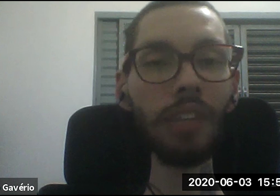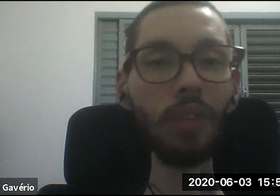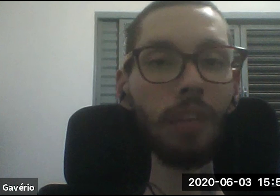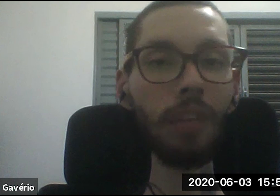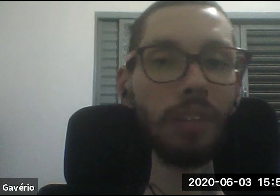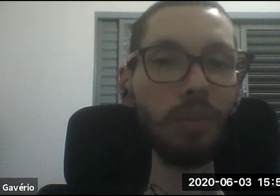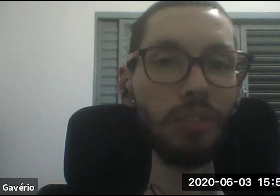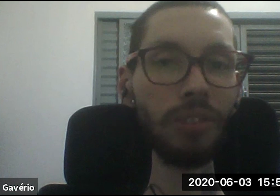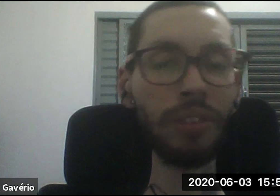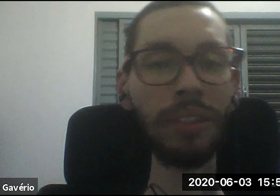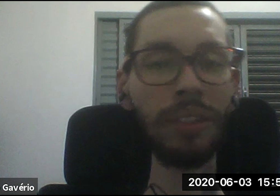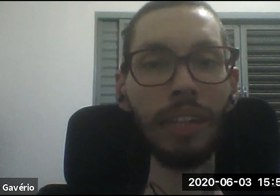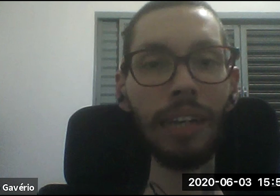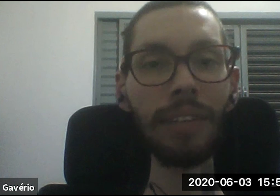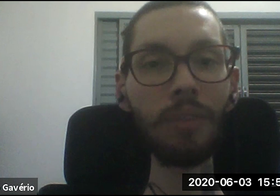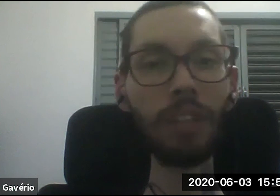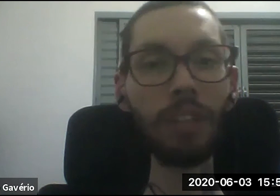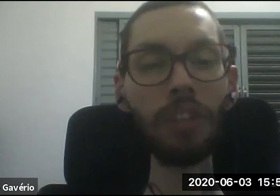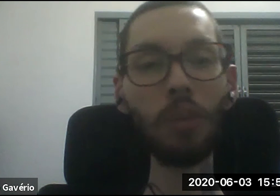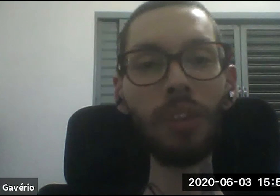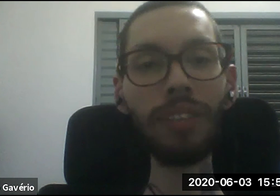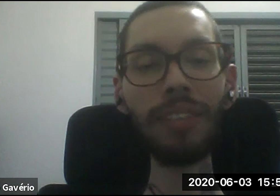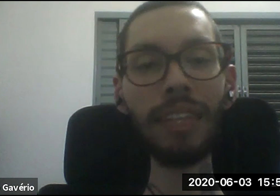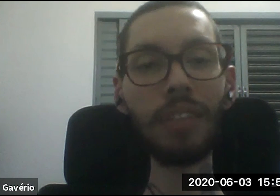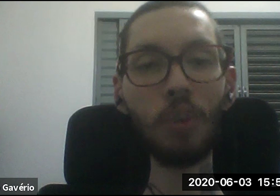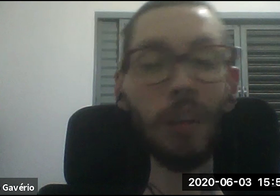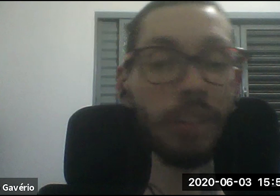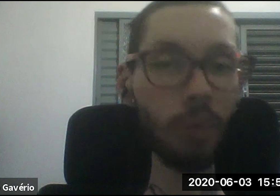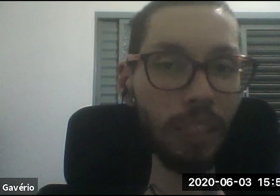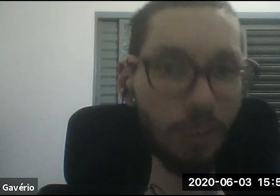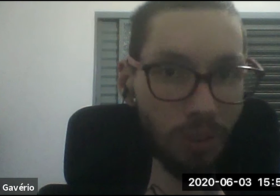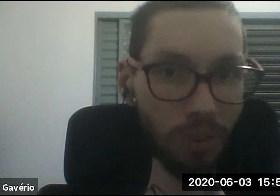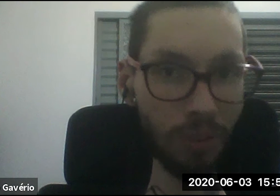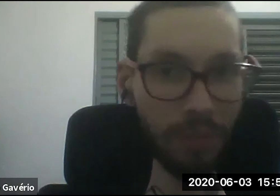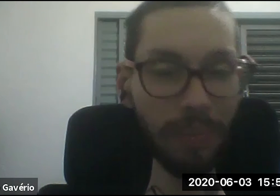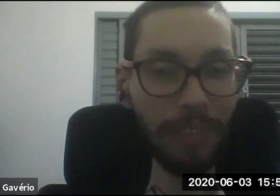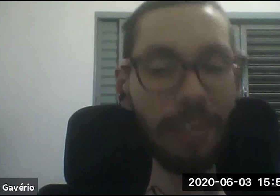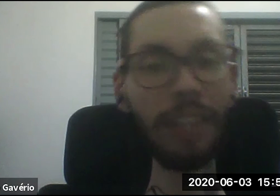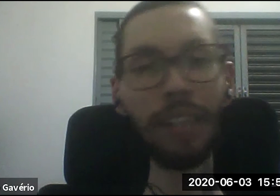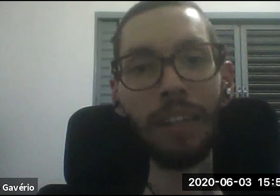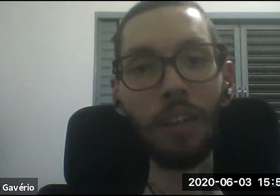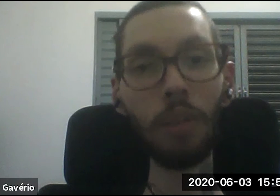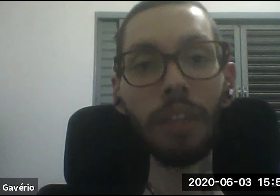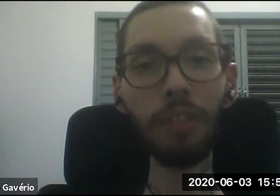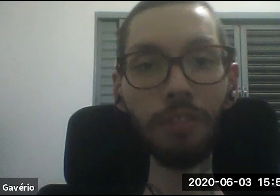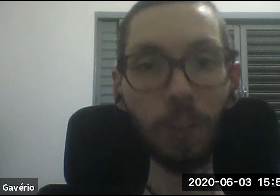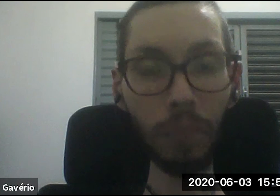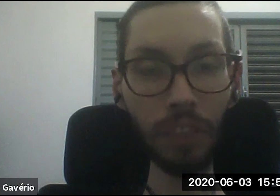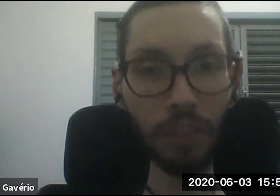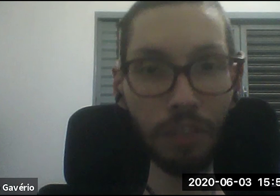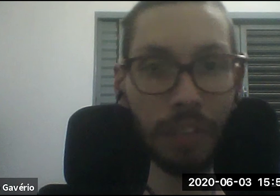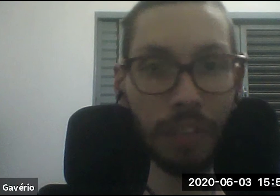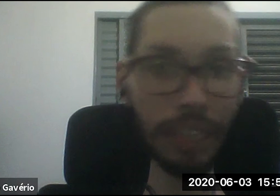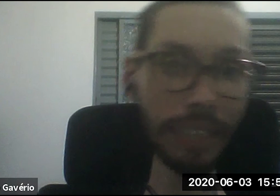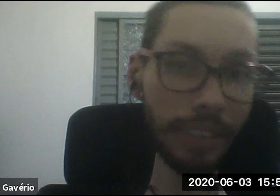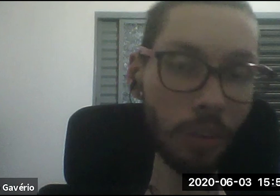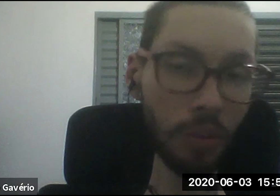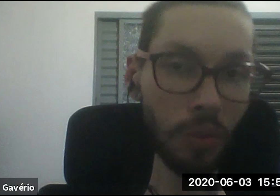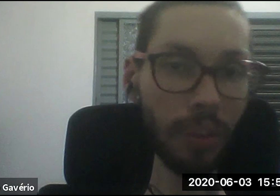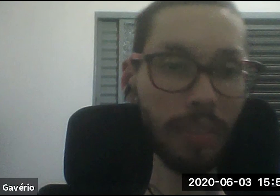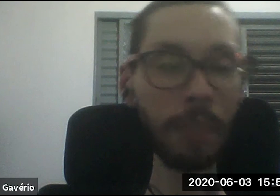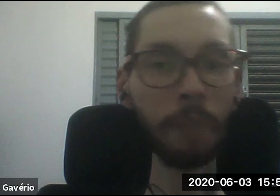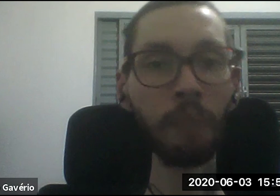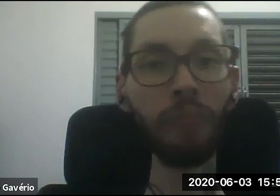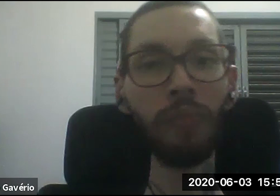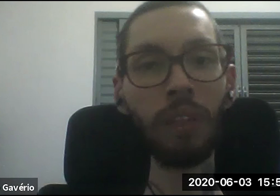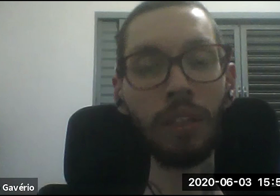tenha isolamentos durante 2, 3, 4 anos, né? Como que a gente vai ficar nessas